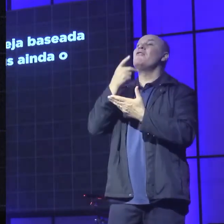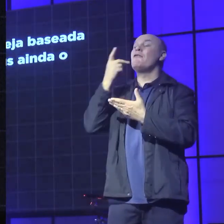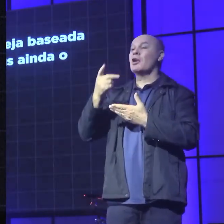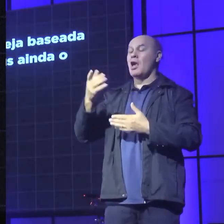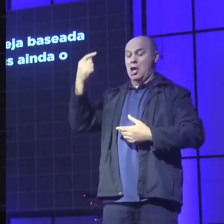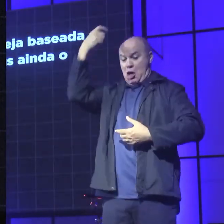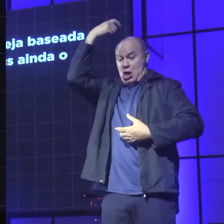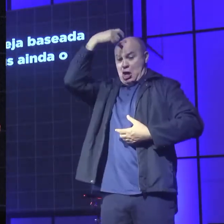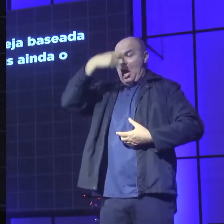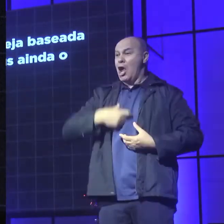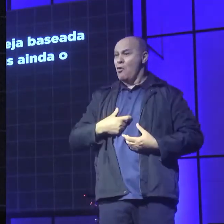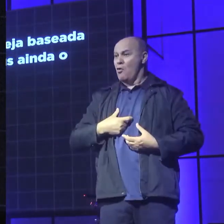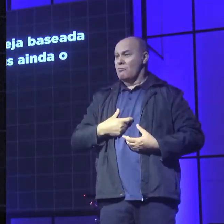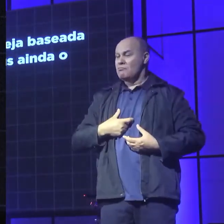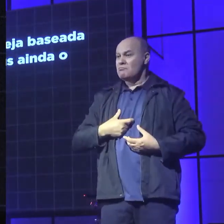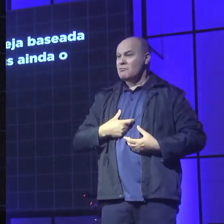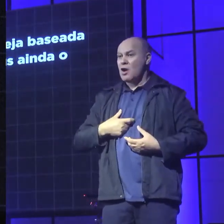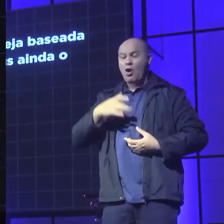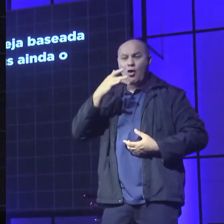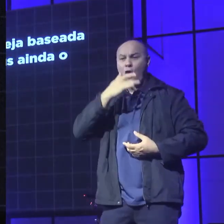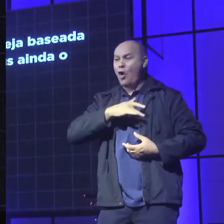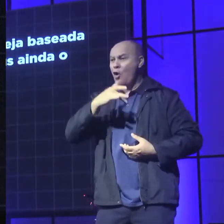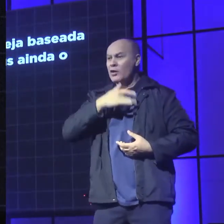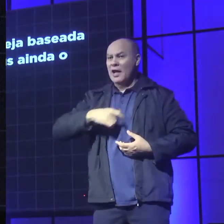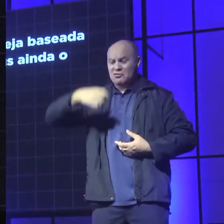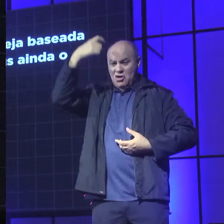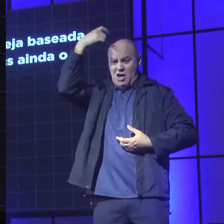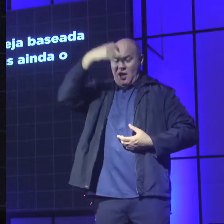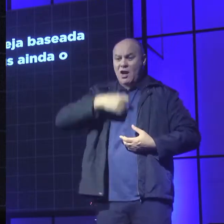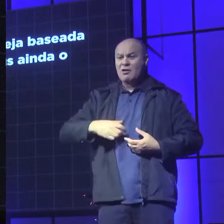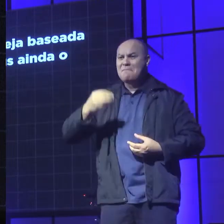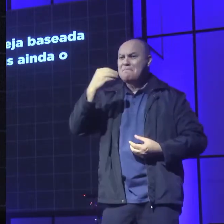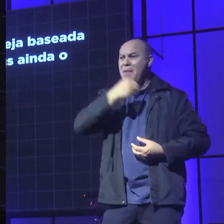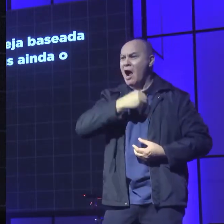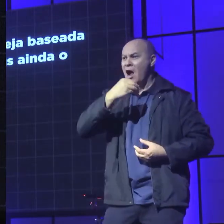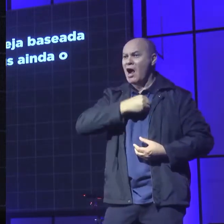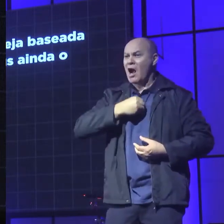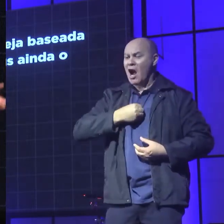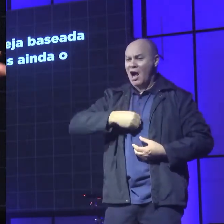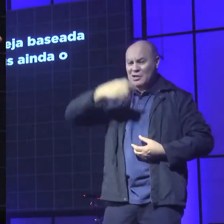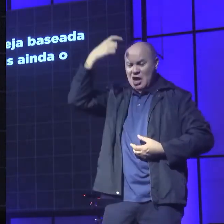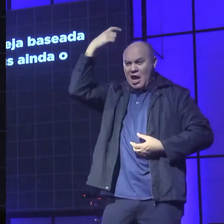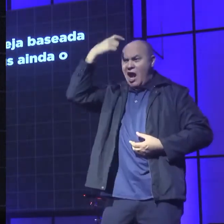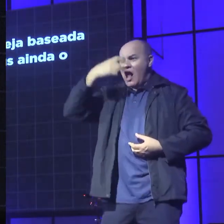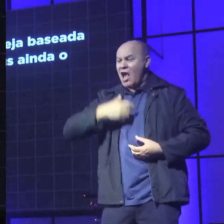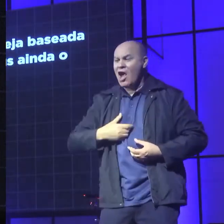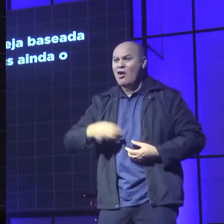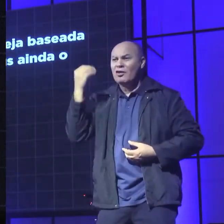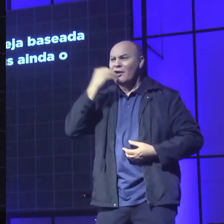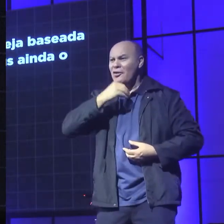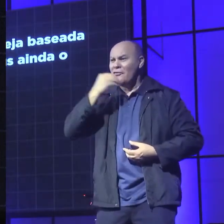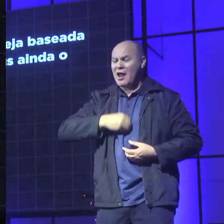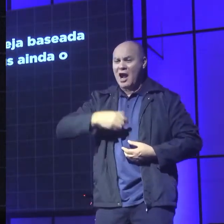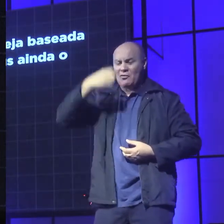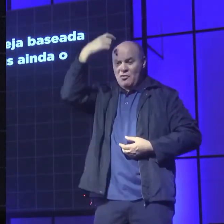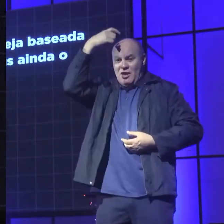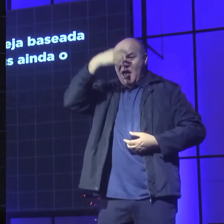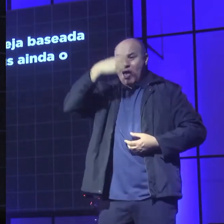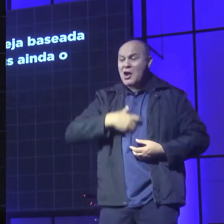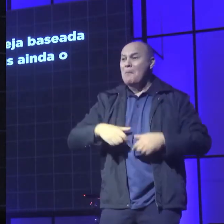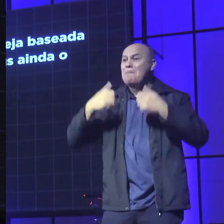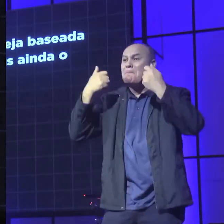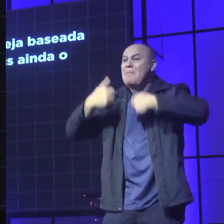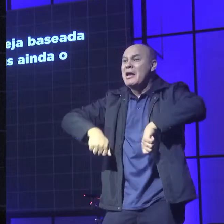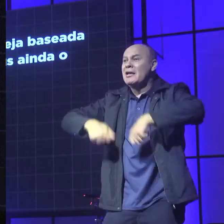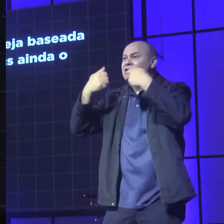a Deus que Ele me amou. Paulo tinha consciência de quem ele era e de quem ele era para Deus. Então